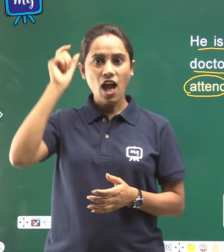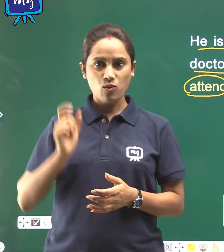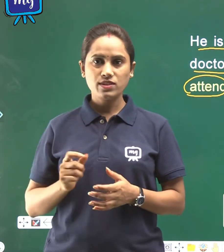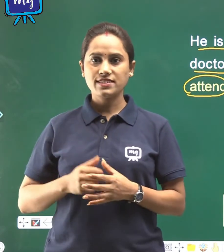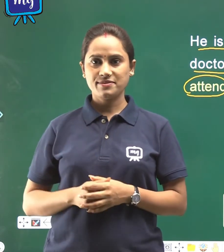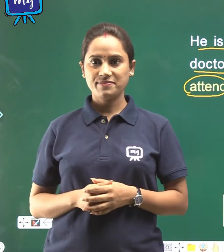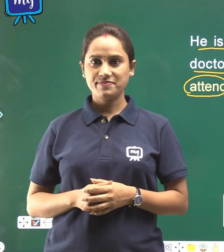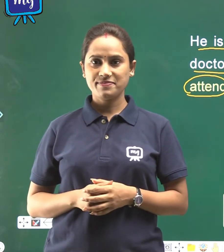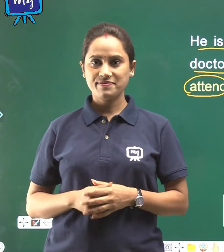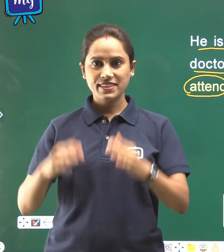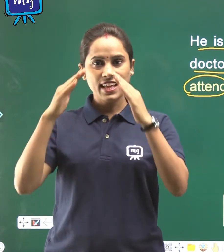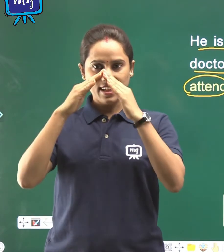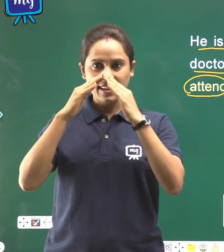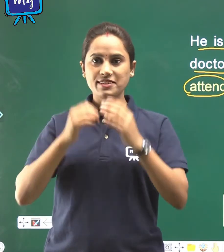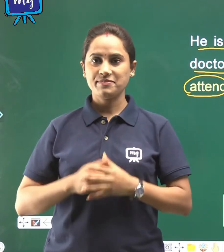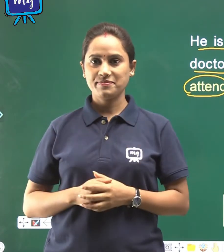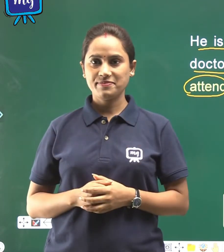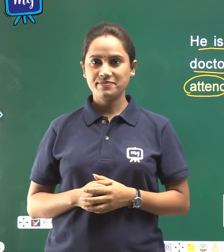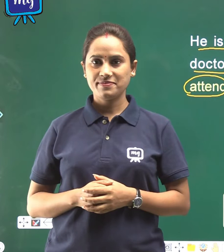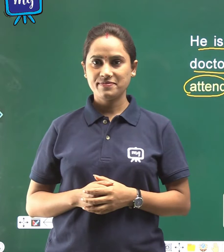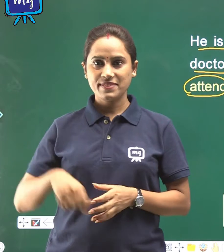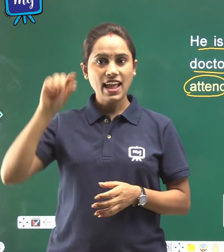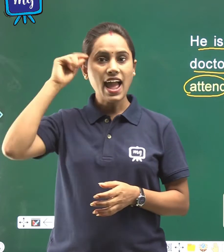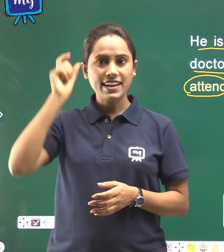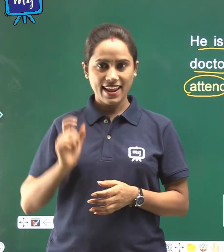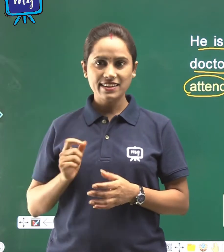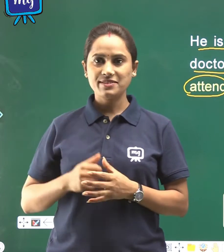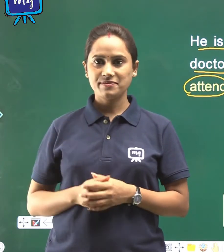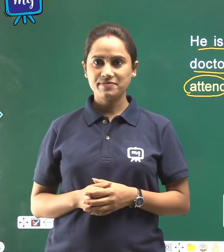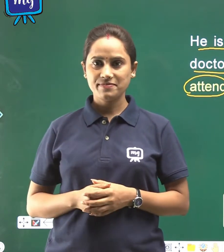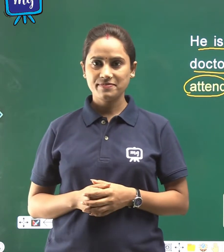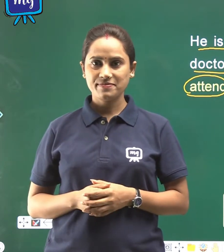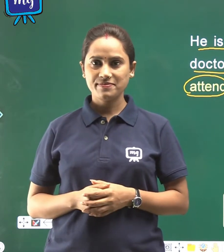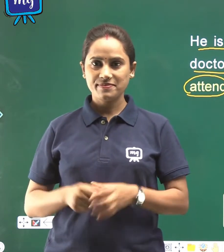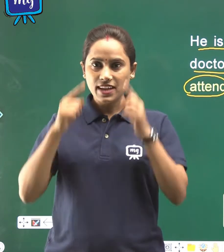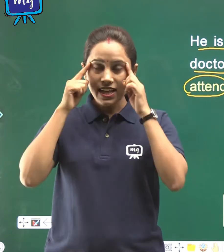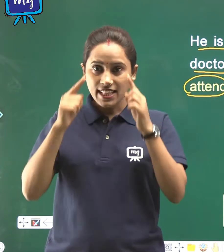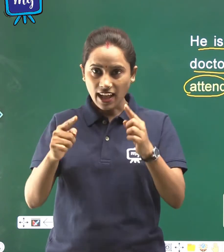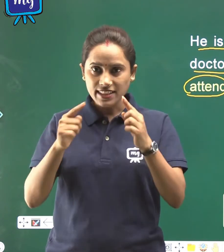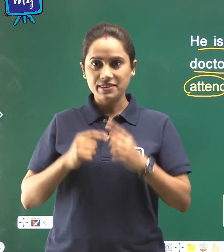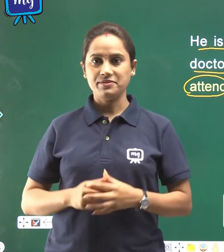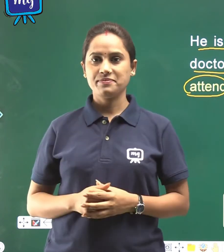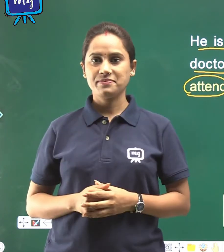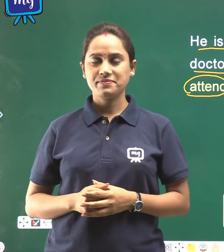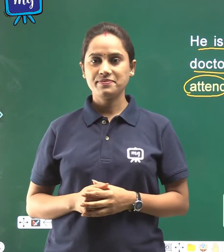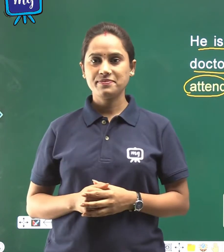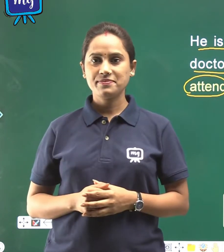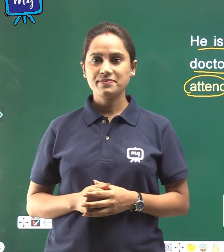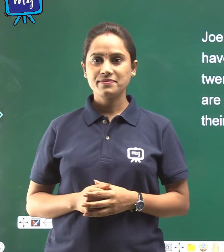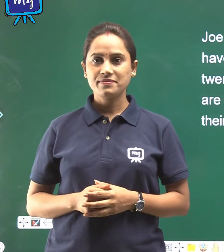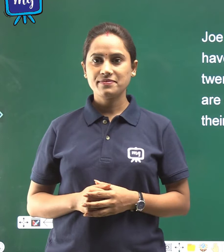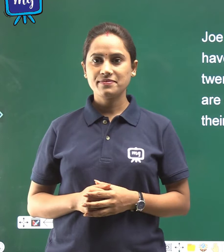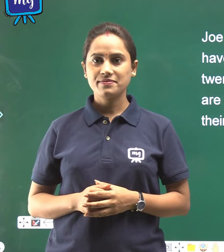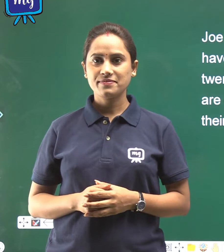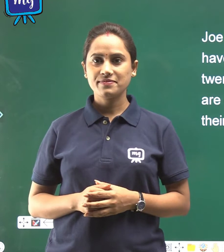house, घर, attend, ध्यान देना.